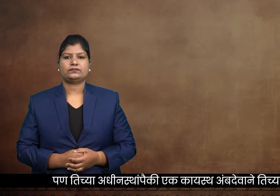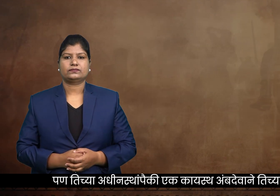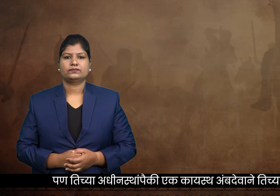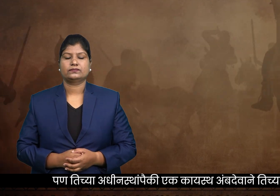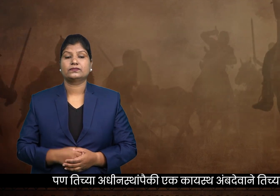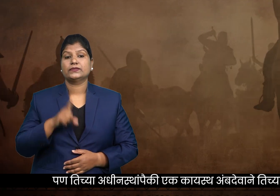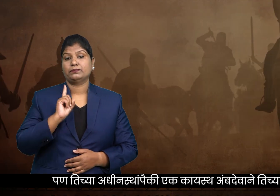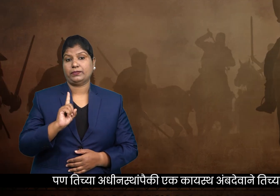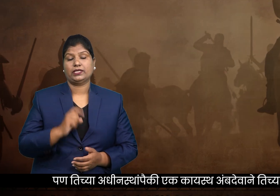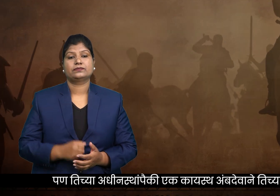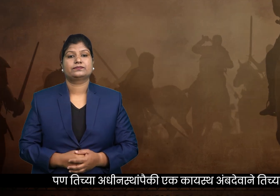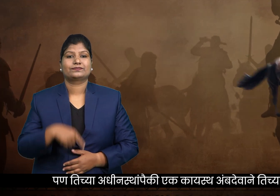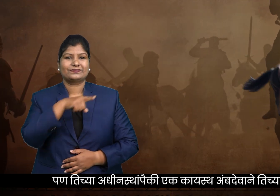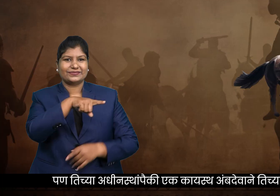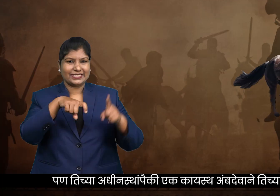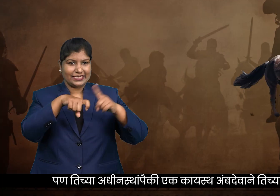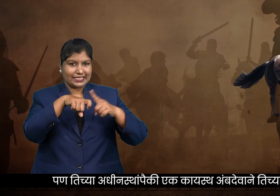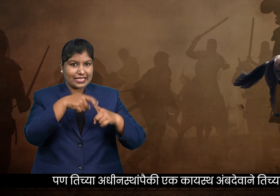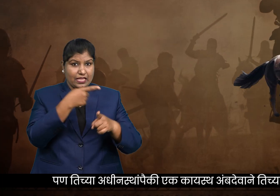पण तिच्या